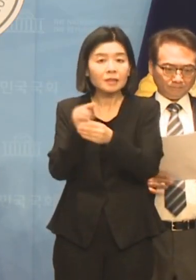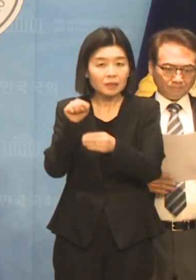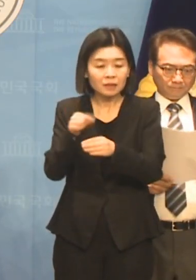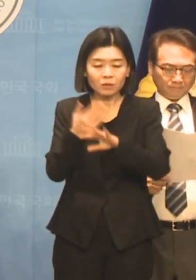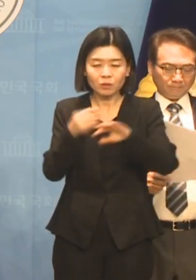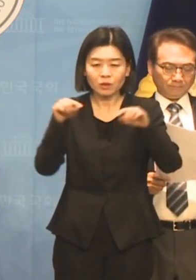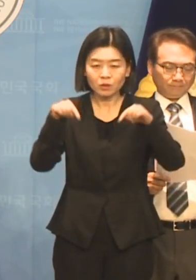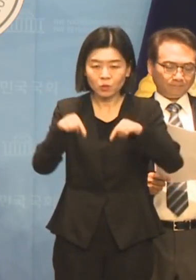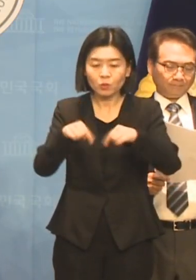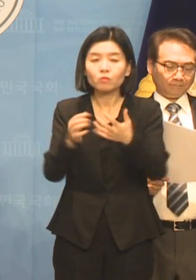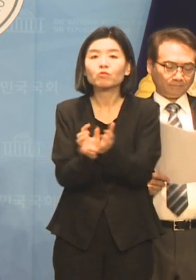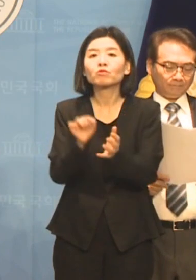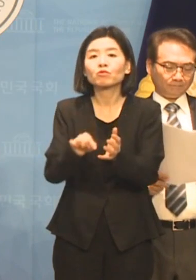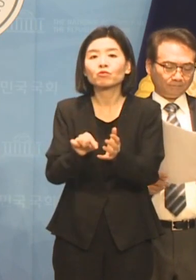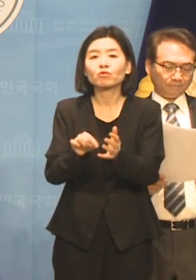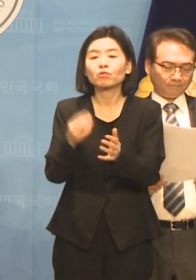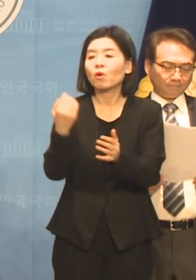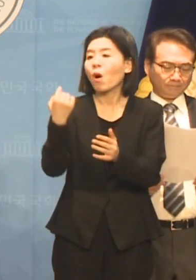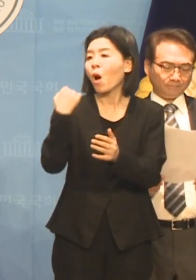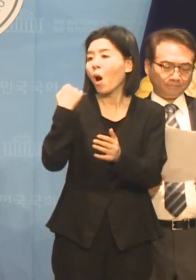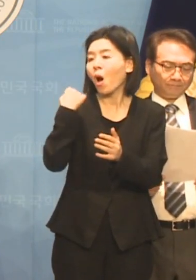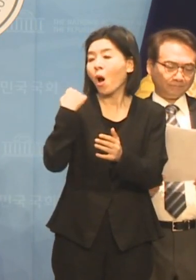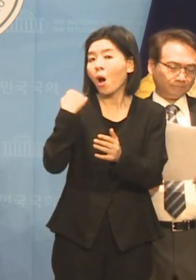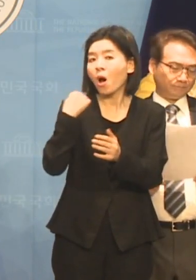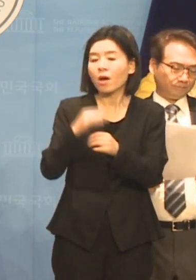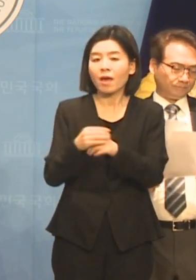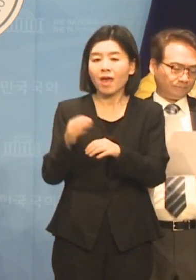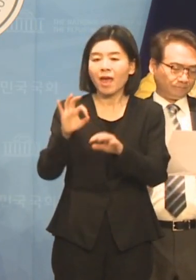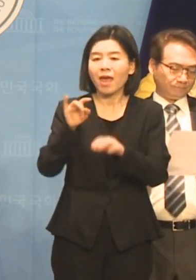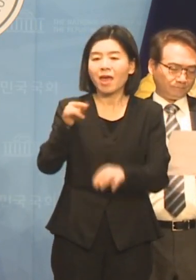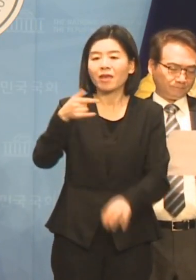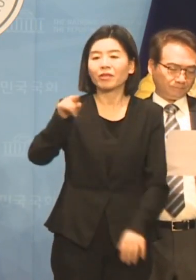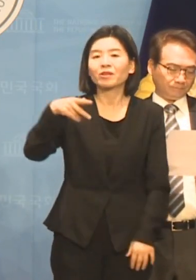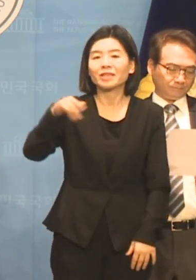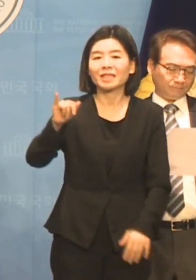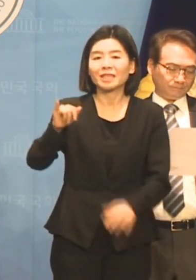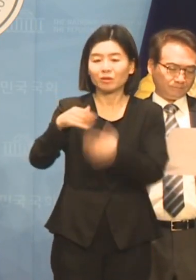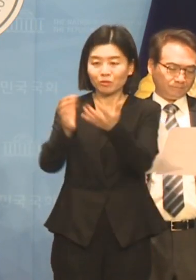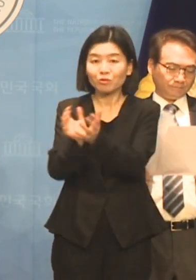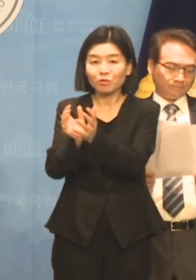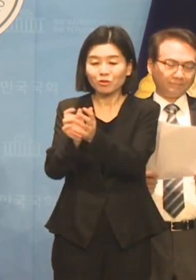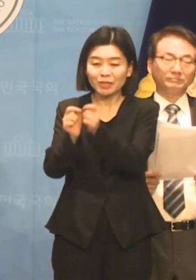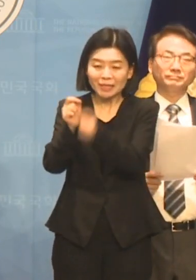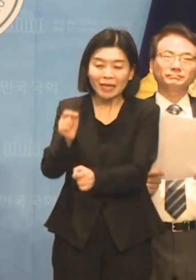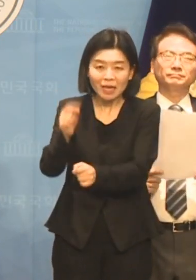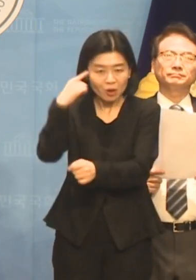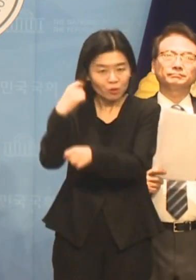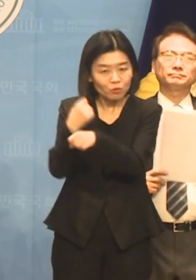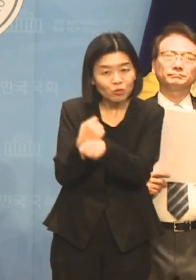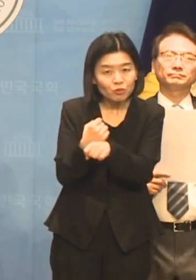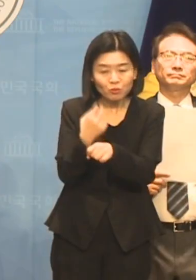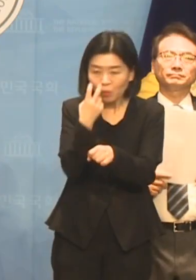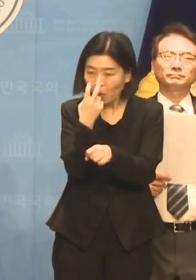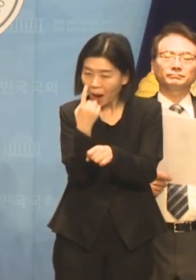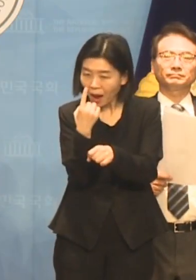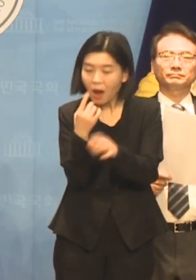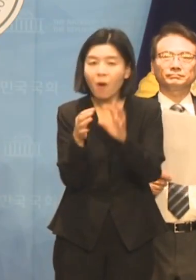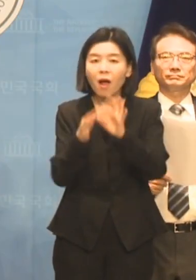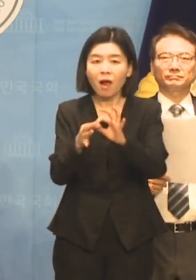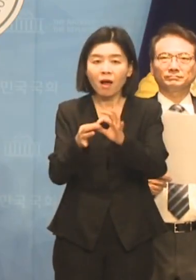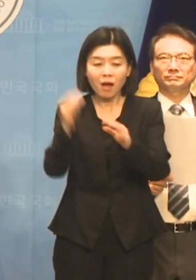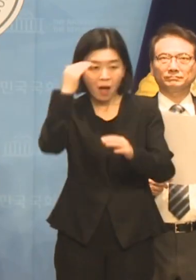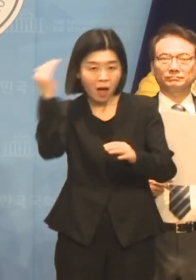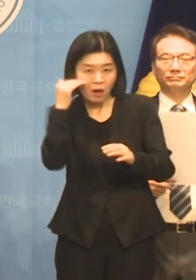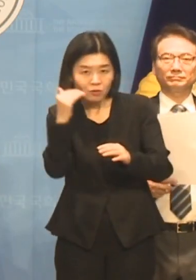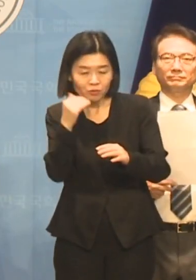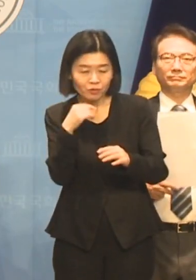외교부는 17일인 어제서야 에너지부 산하 연구소에 대한 보안 관련 문제가 한국의